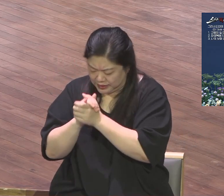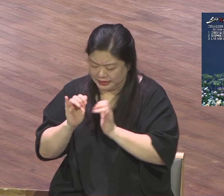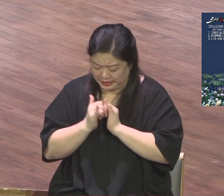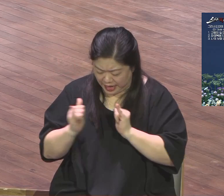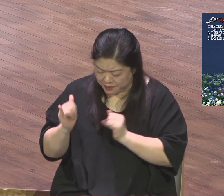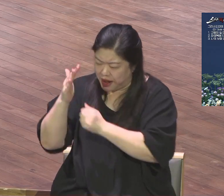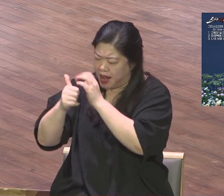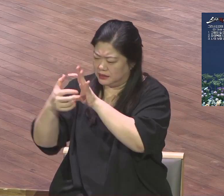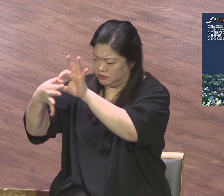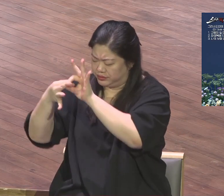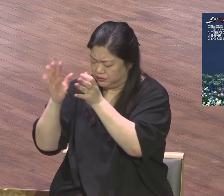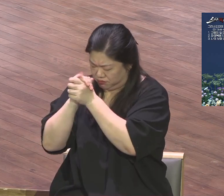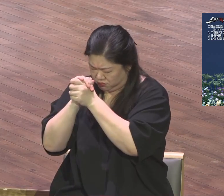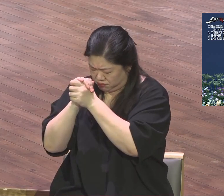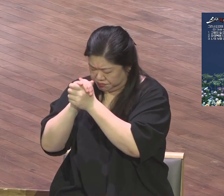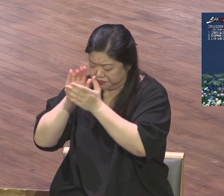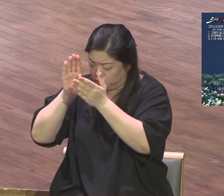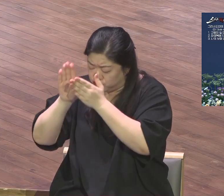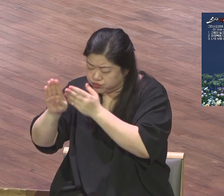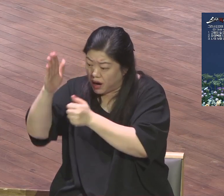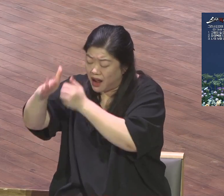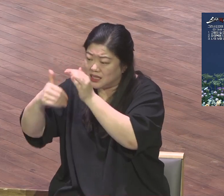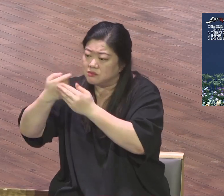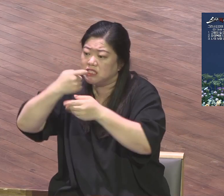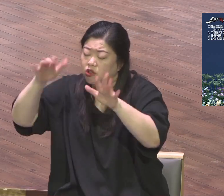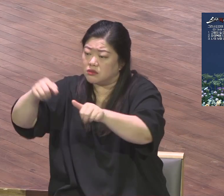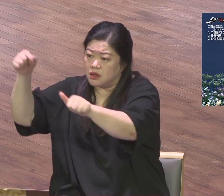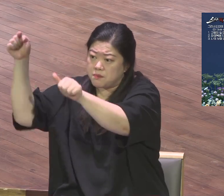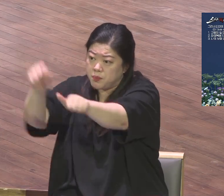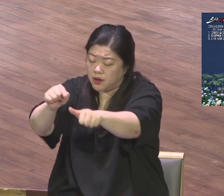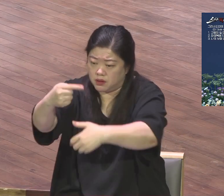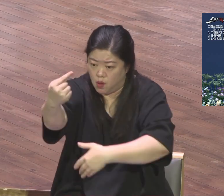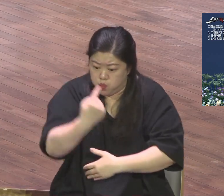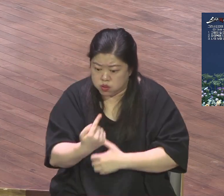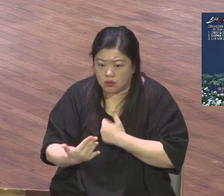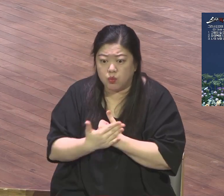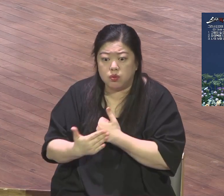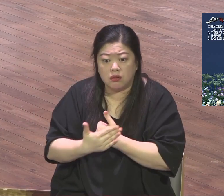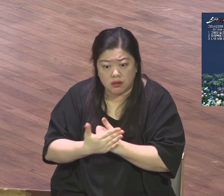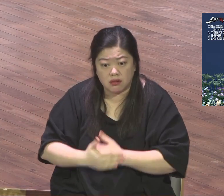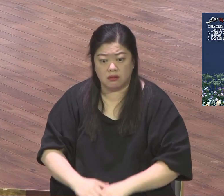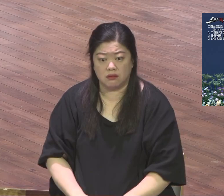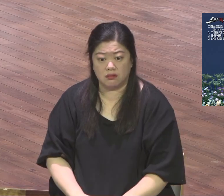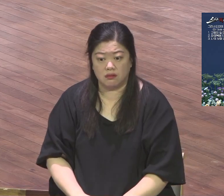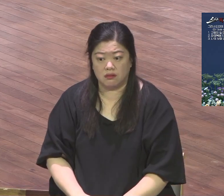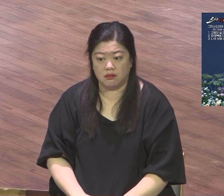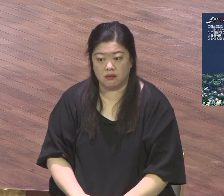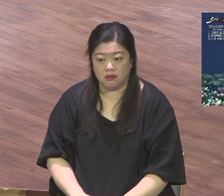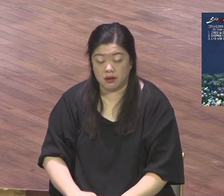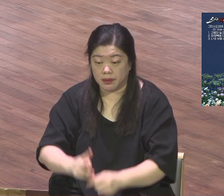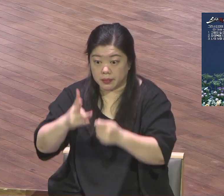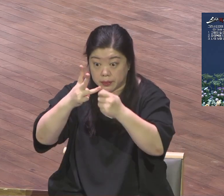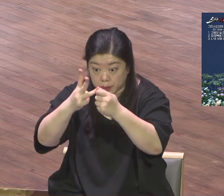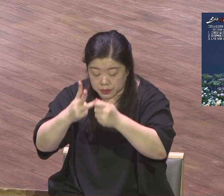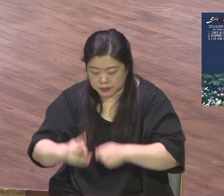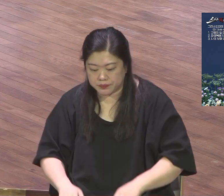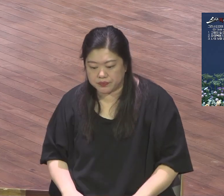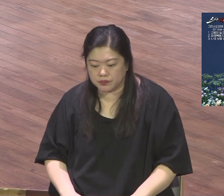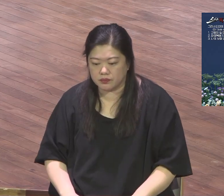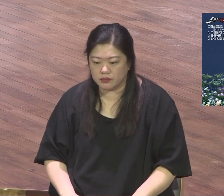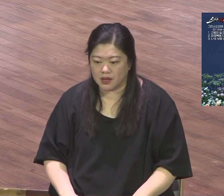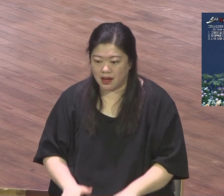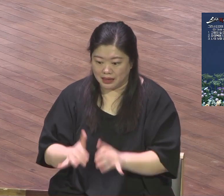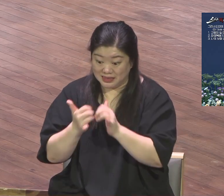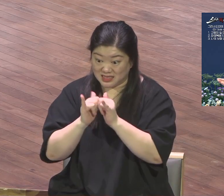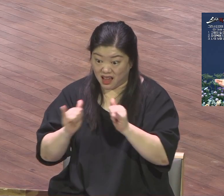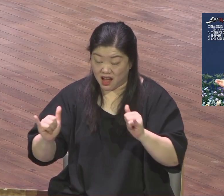사단 결박, 사단을 예수 이름으로 보혈의 능력으로 예수 그리스도의 복음으로